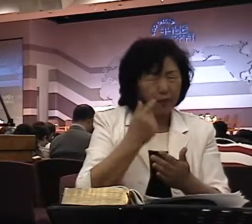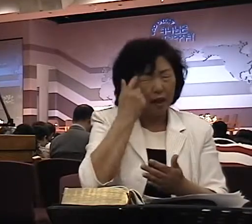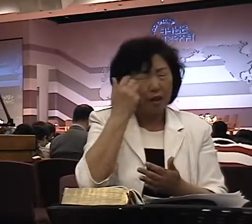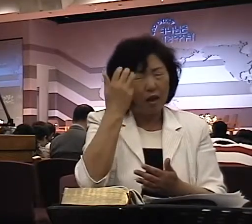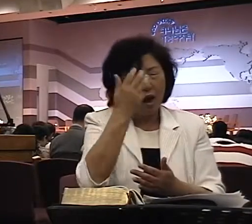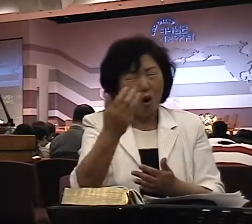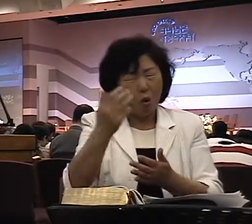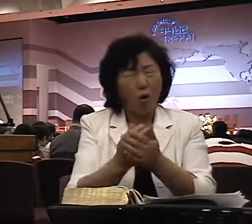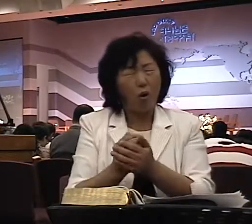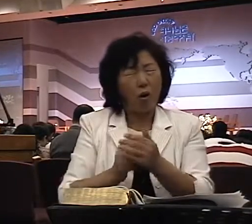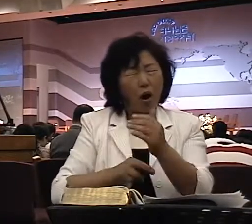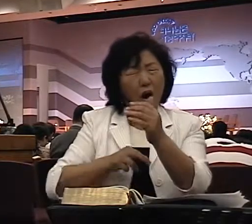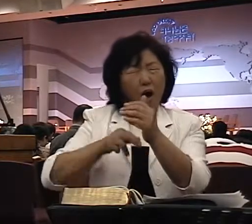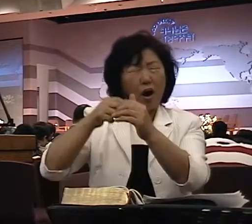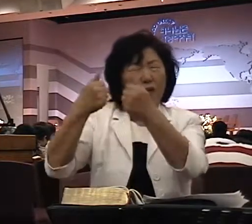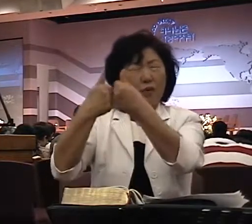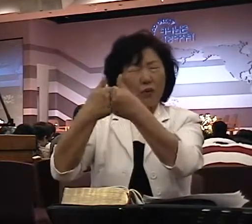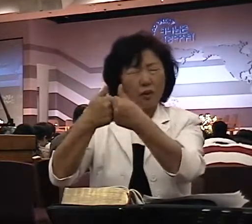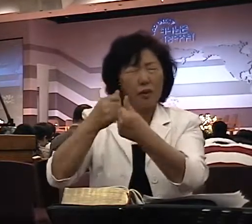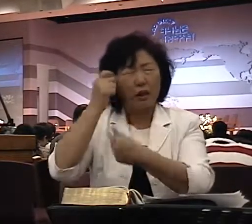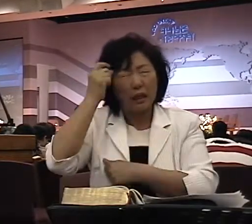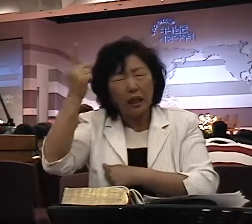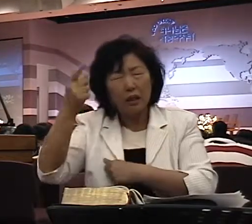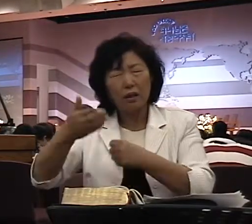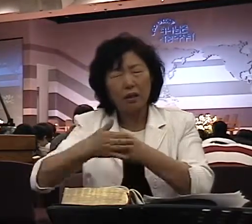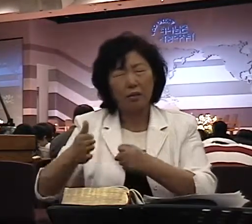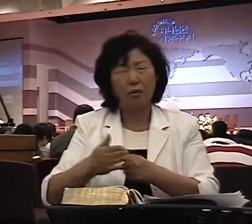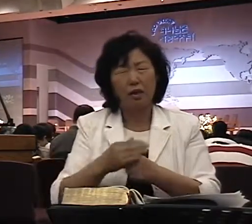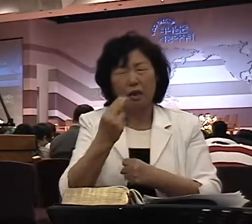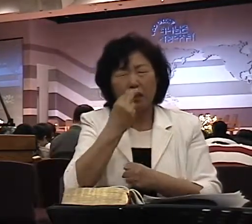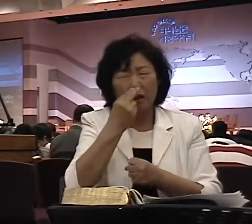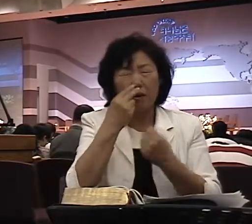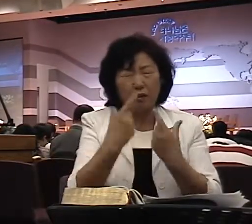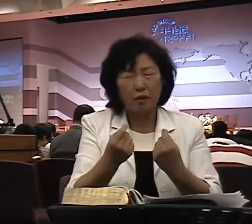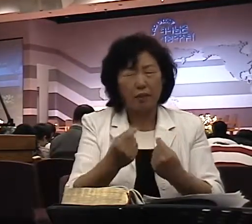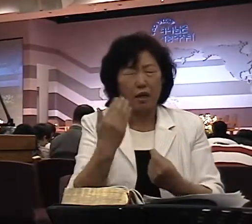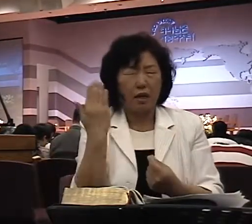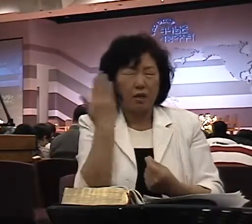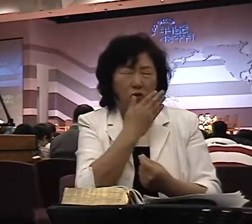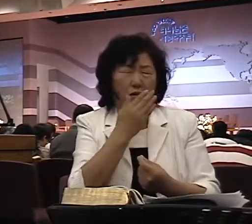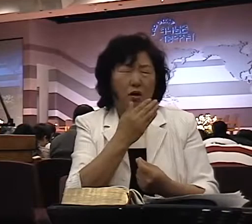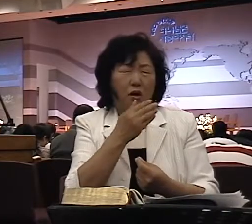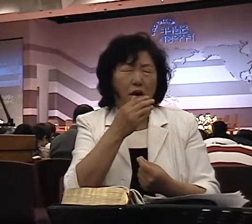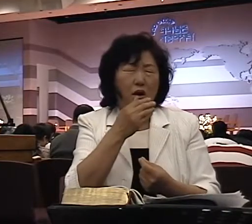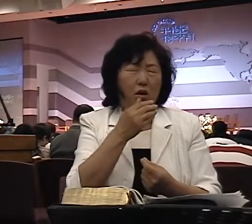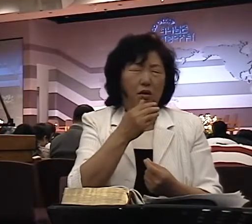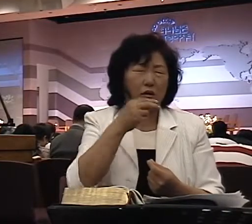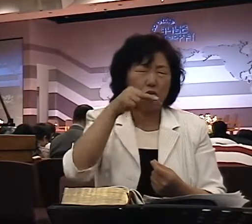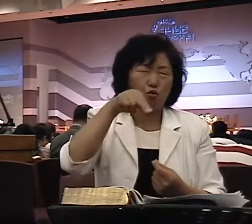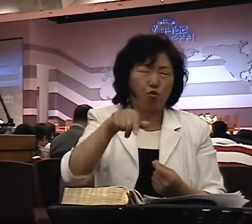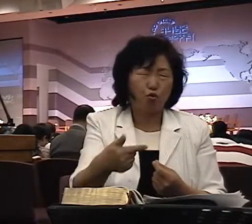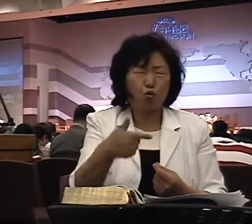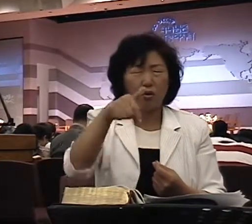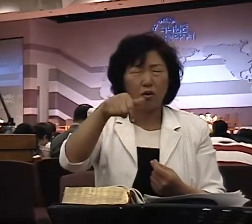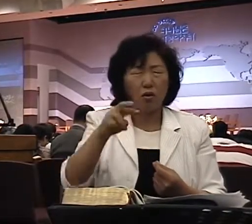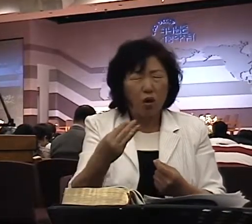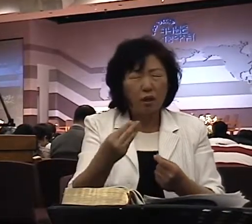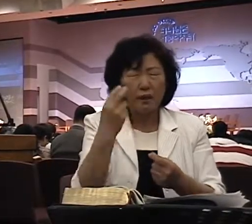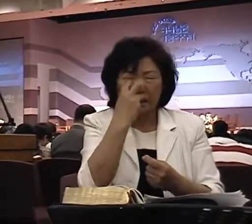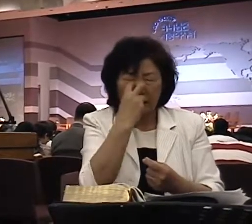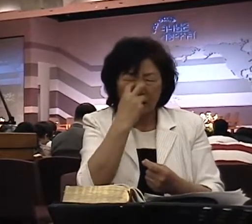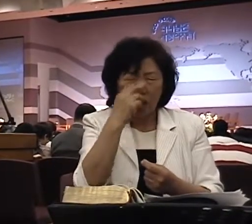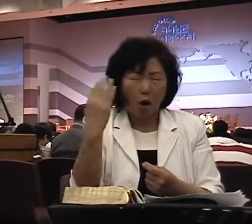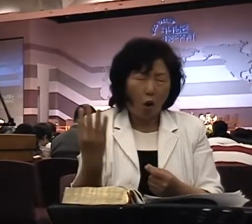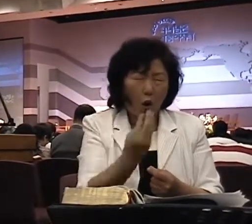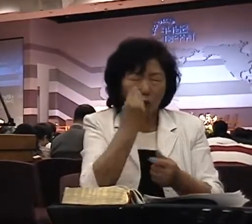영혼과 거스려 싸우는 것이라고 깨달았사오며 생명처럼 나의 순결을 지키고 주님 앞에 거룩한 신부로 드려질 수